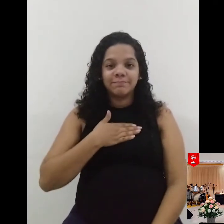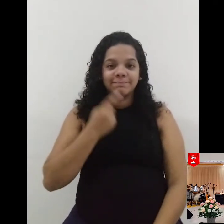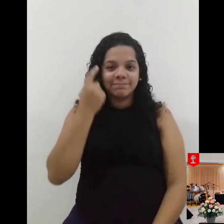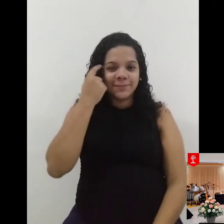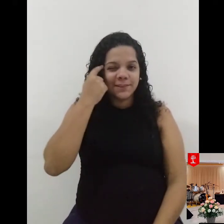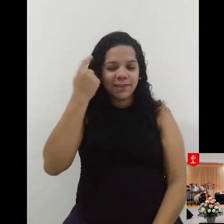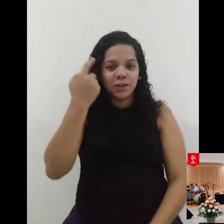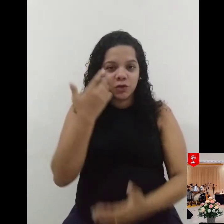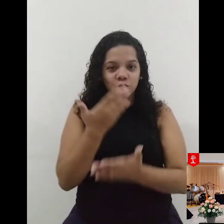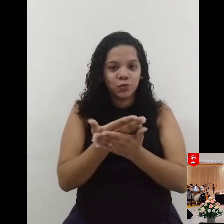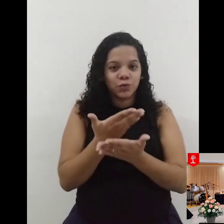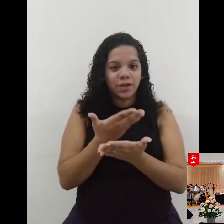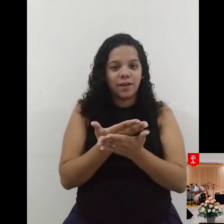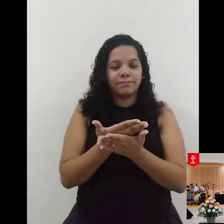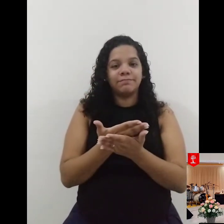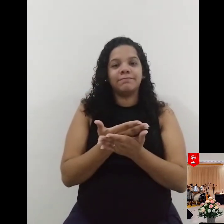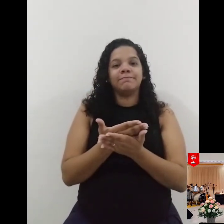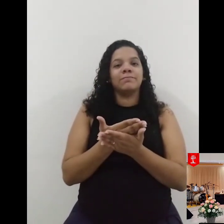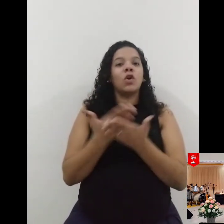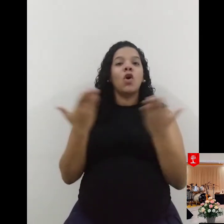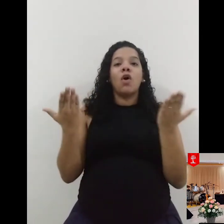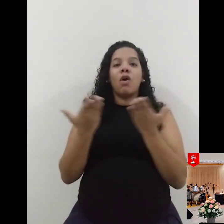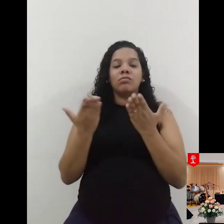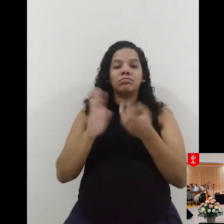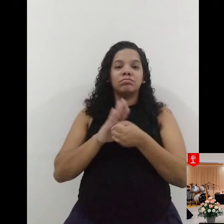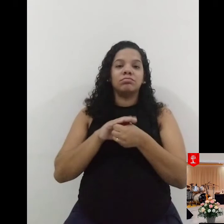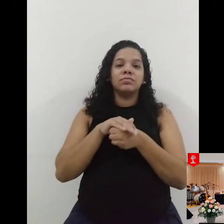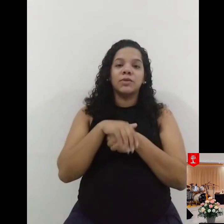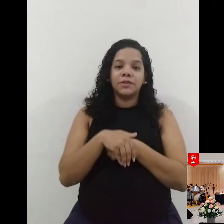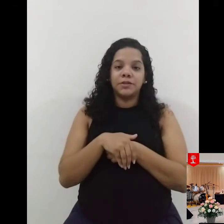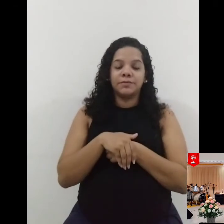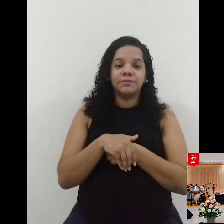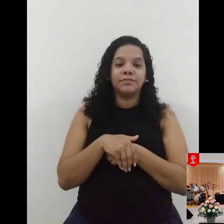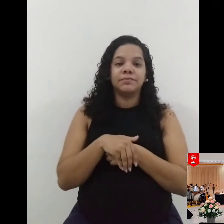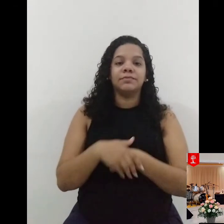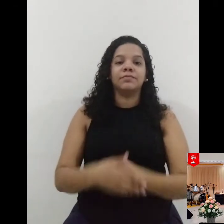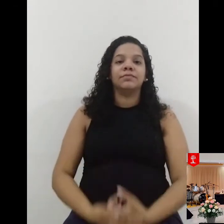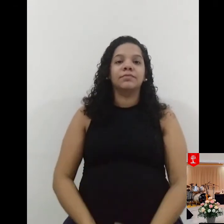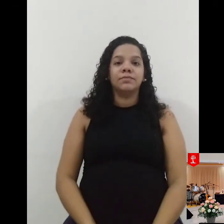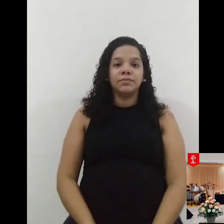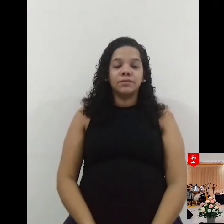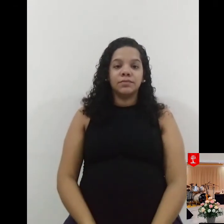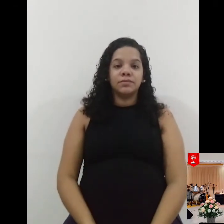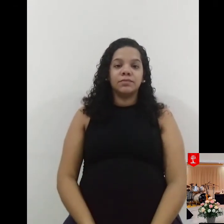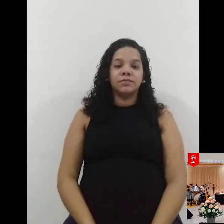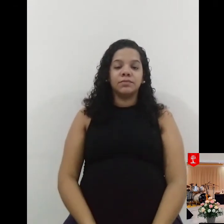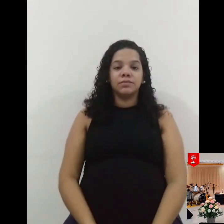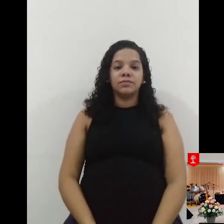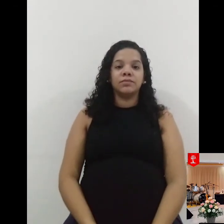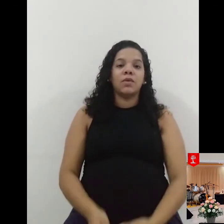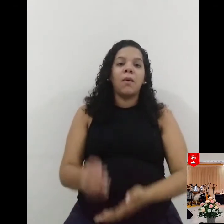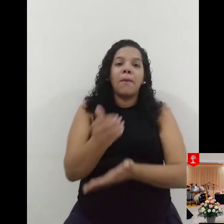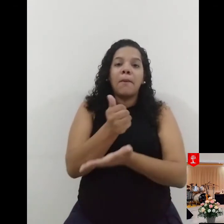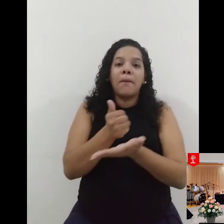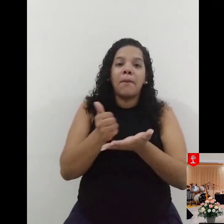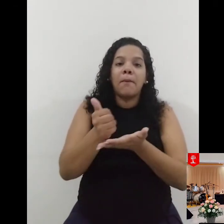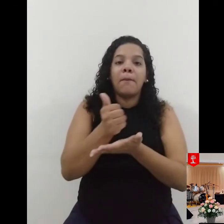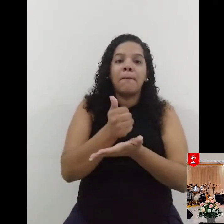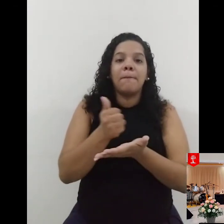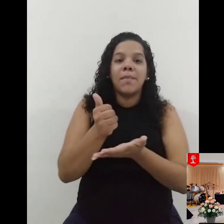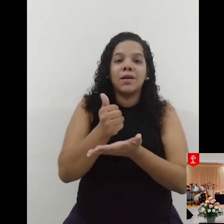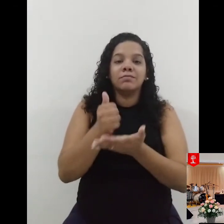e extrair algumas lições que certamente são preciosas para todos nós. Lucas capítulo 18,